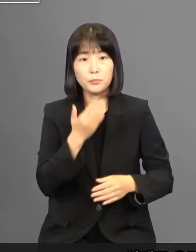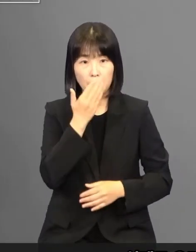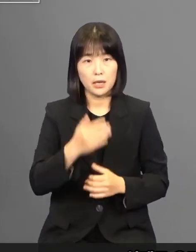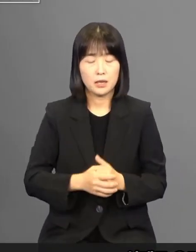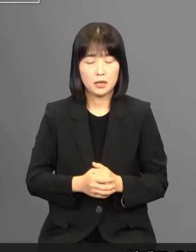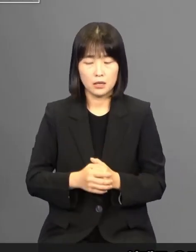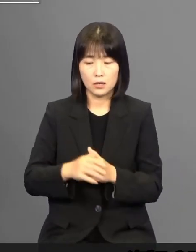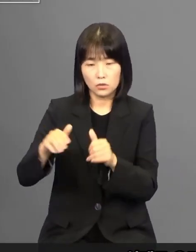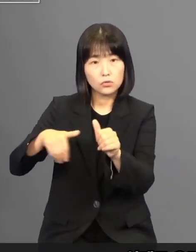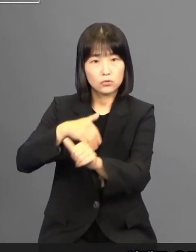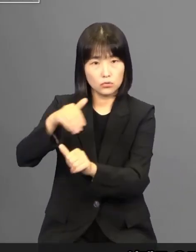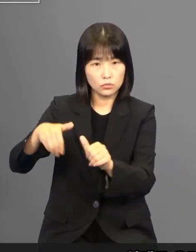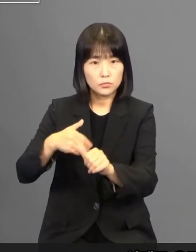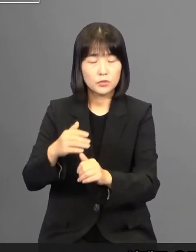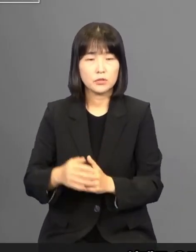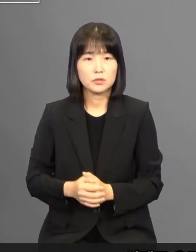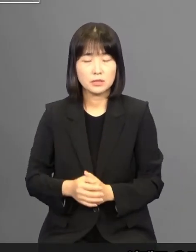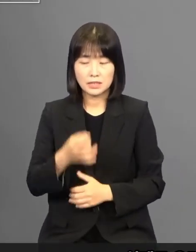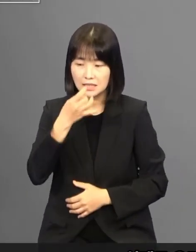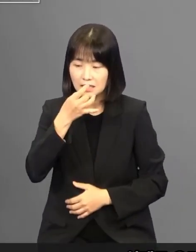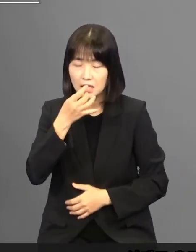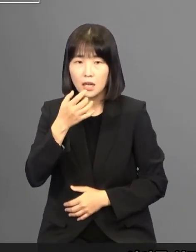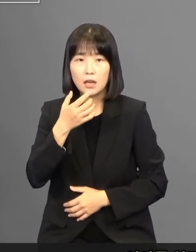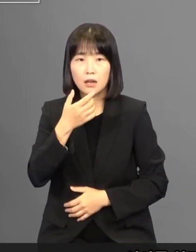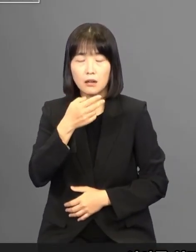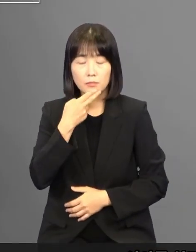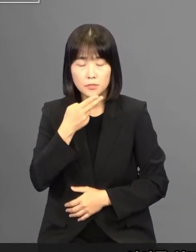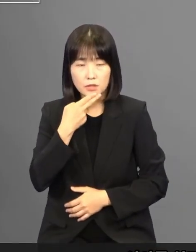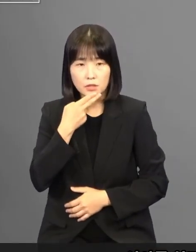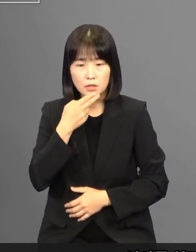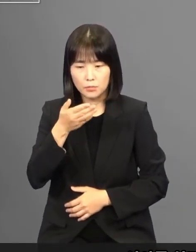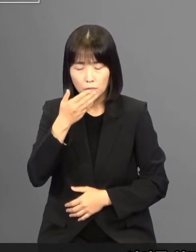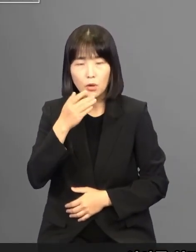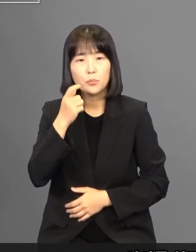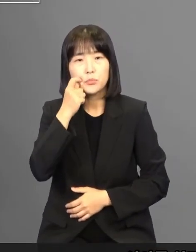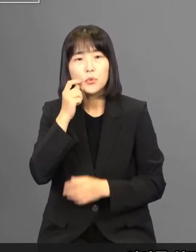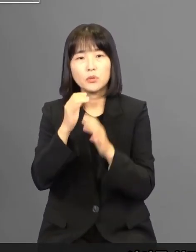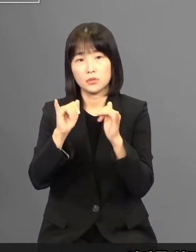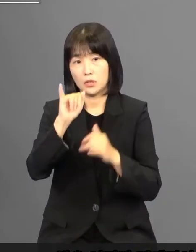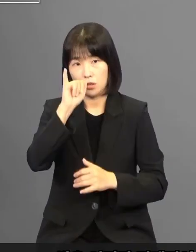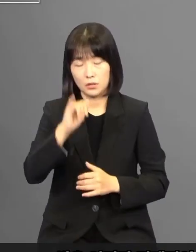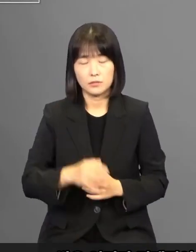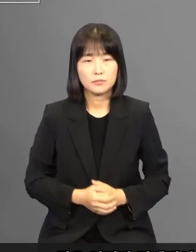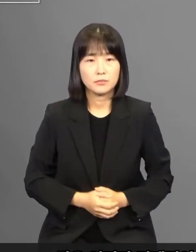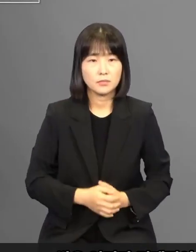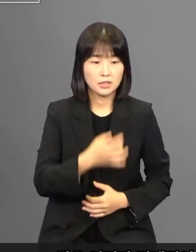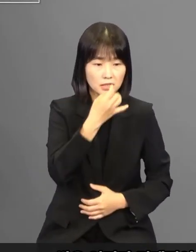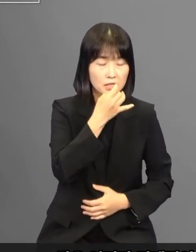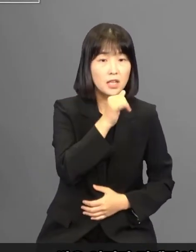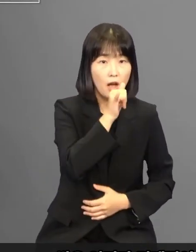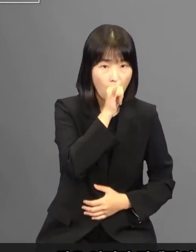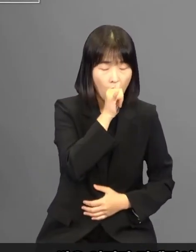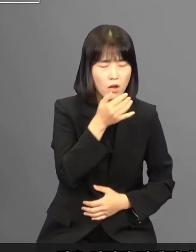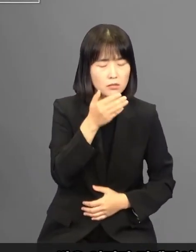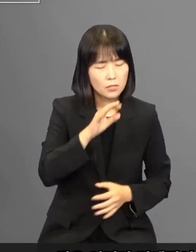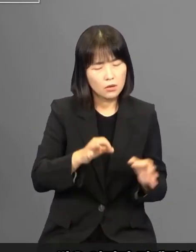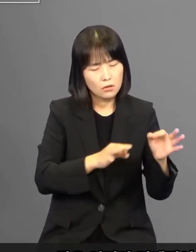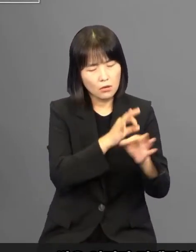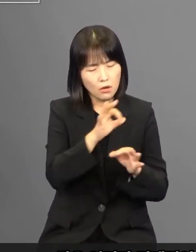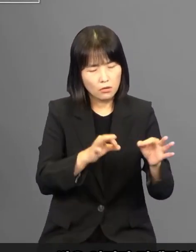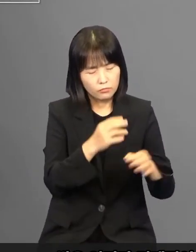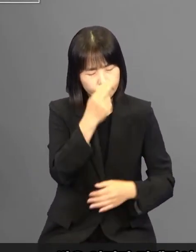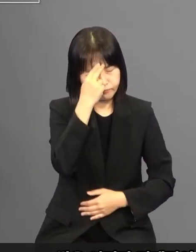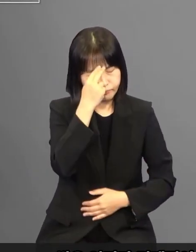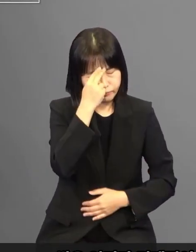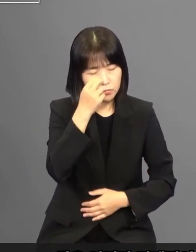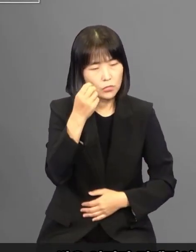우리 주위에 쌀이 없어서 식사를 하지 못하는 분들도 있고, 쌀은 있지만 경제적인